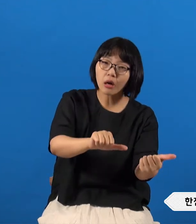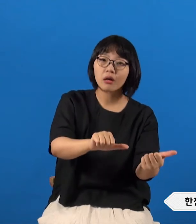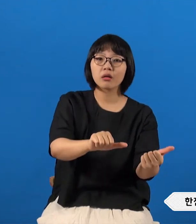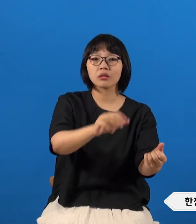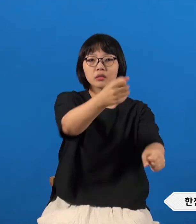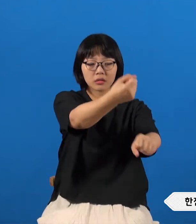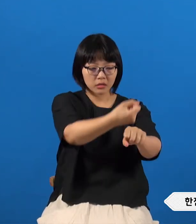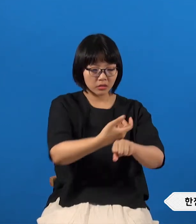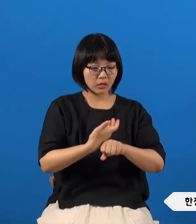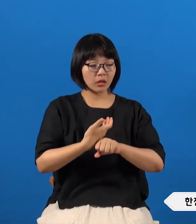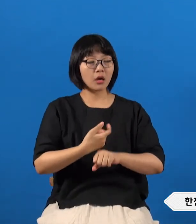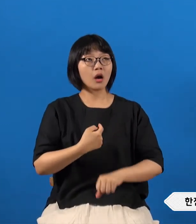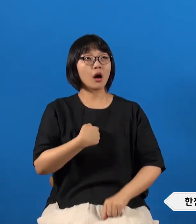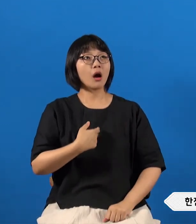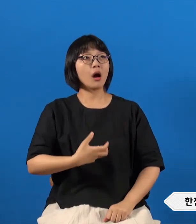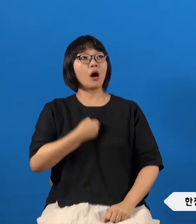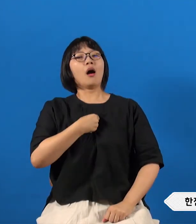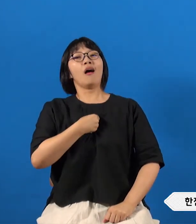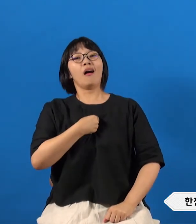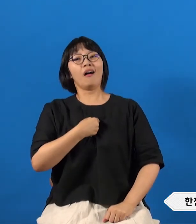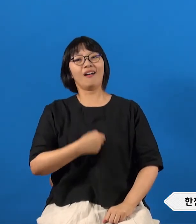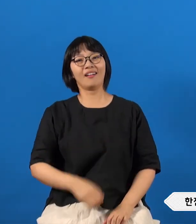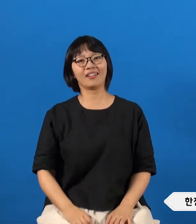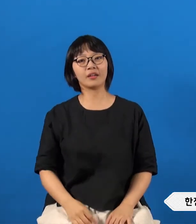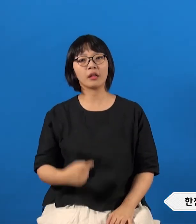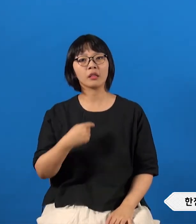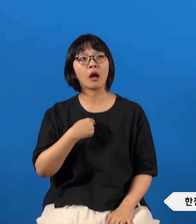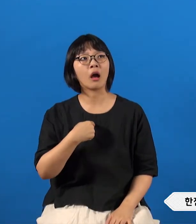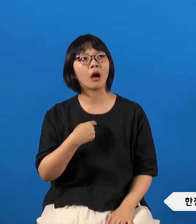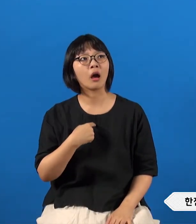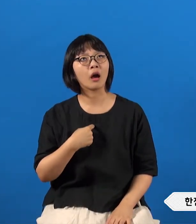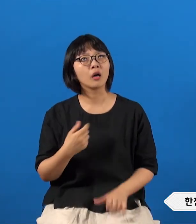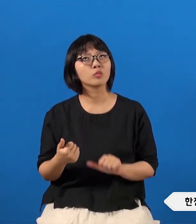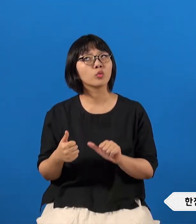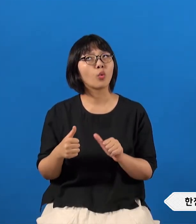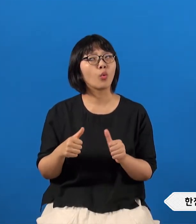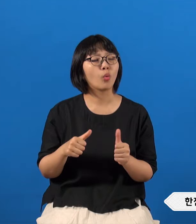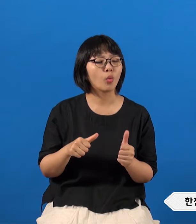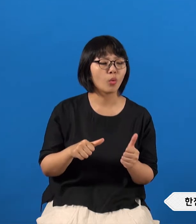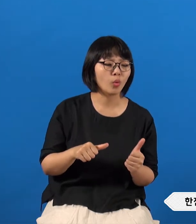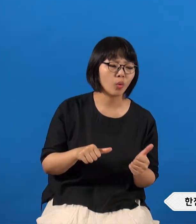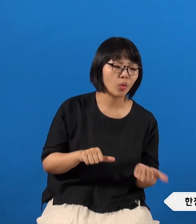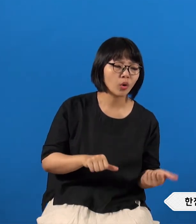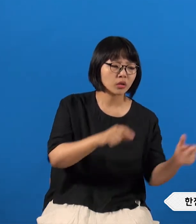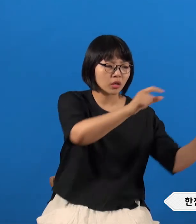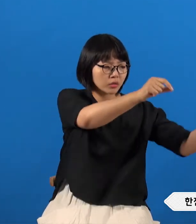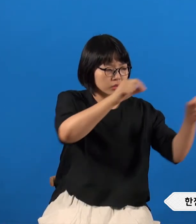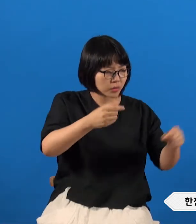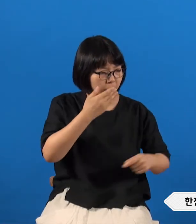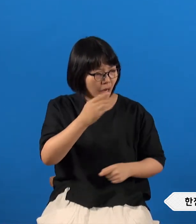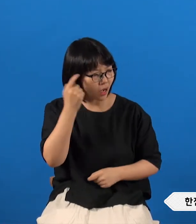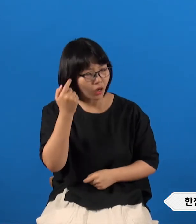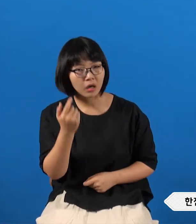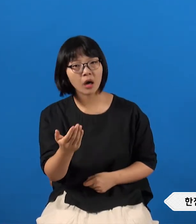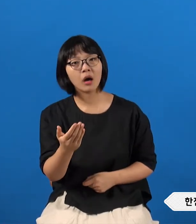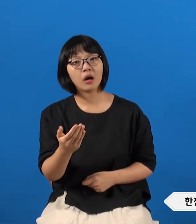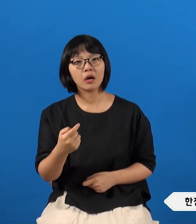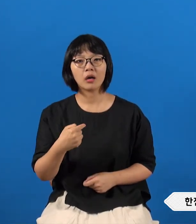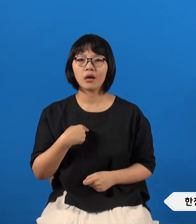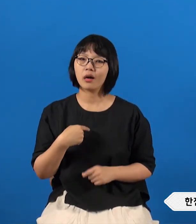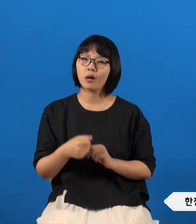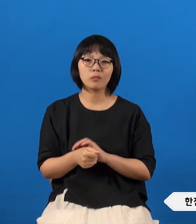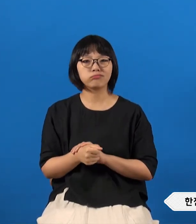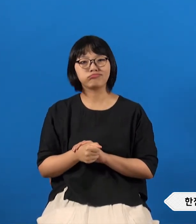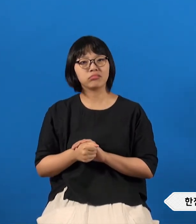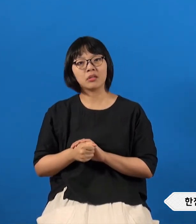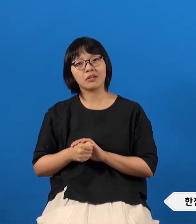것입니다. 충격이었습니다. 나도 죽을 때 그렇게 말할 수 있을까? 도무지